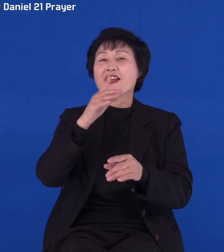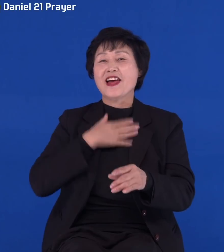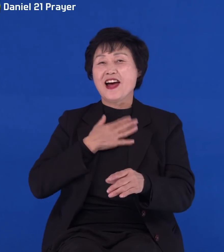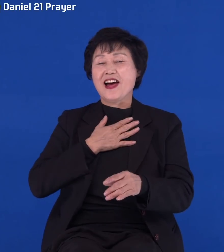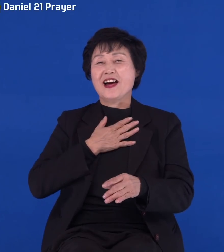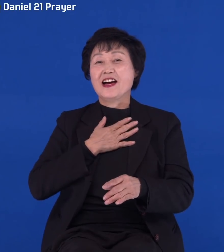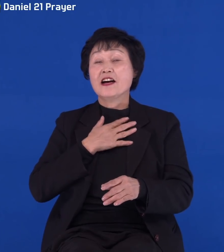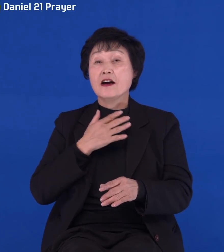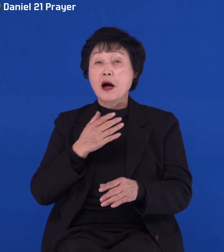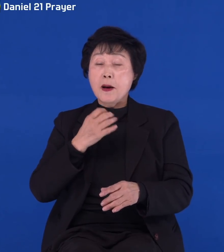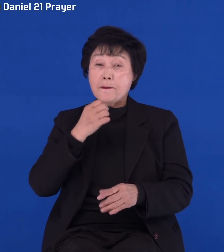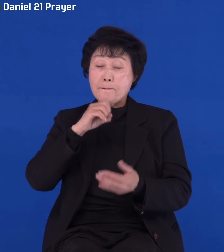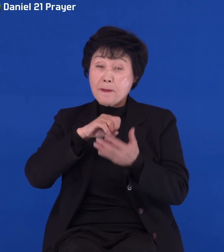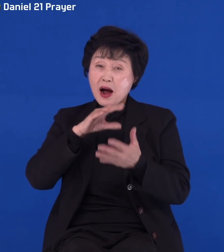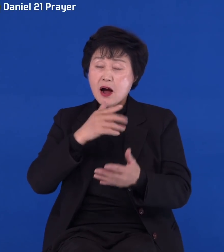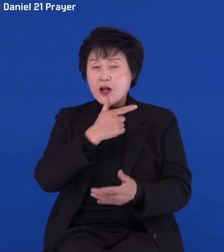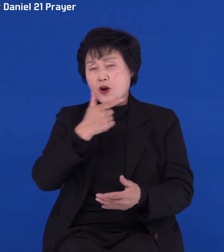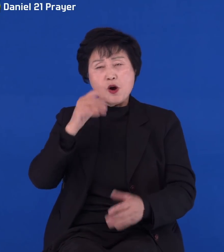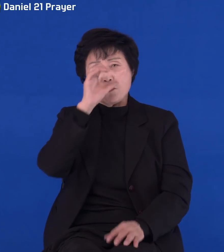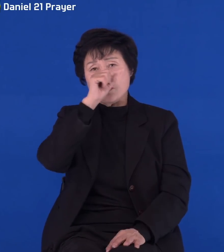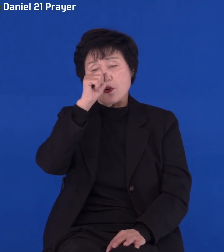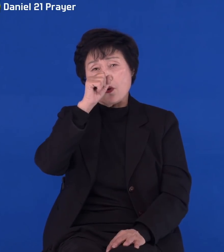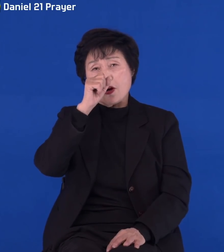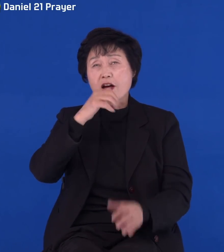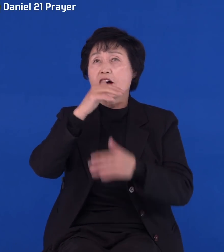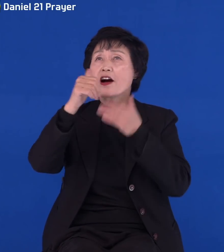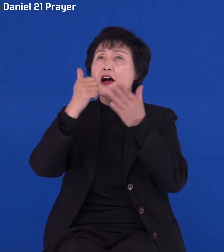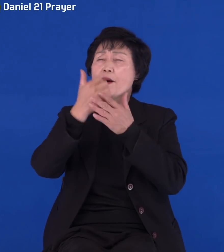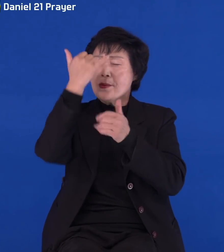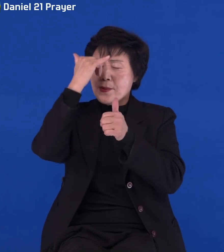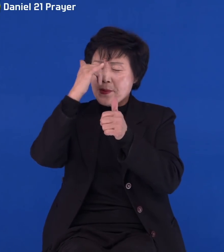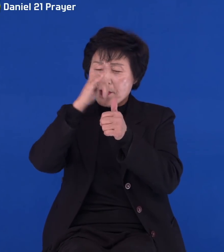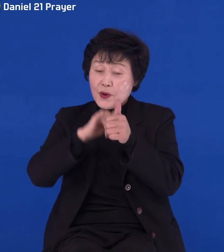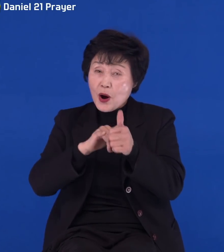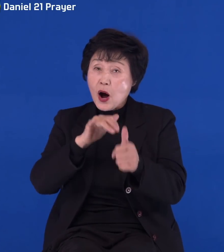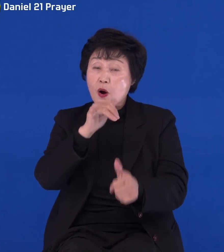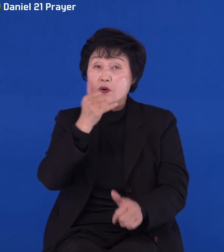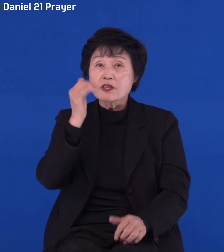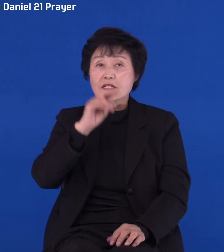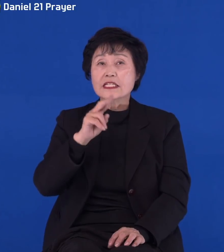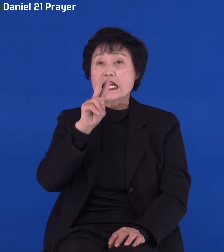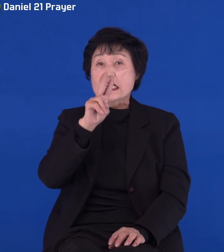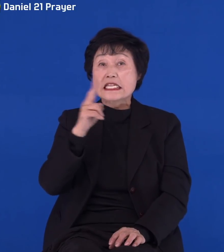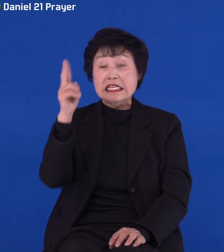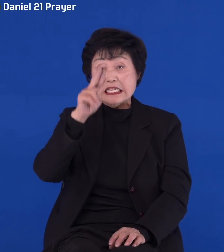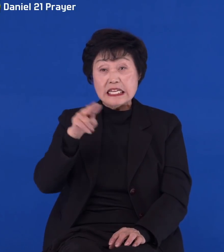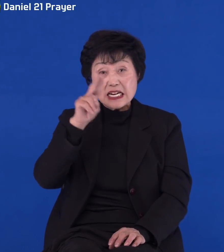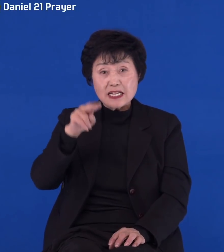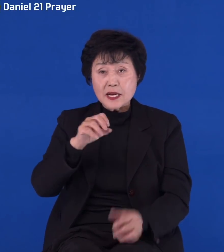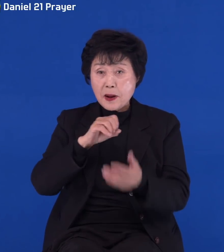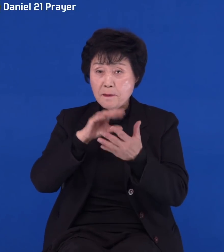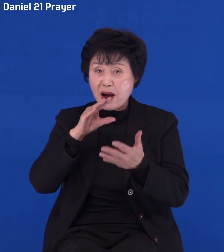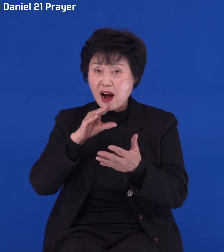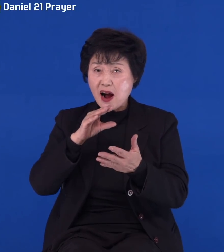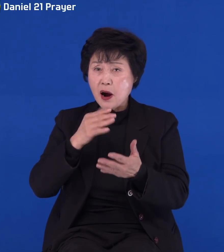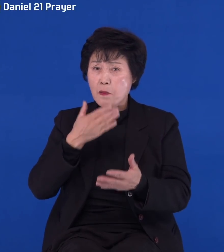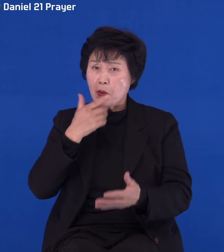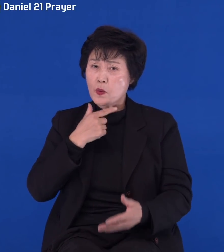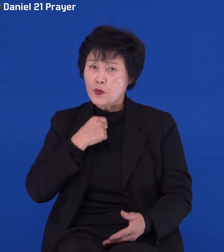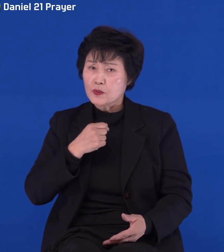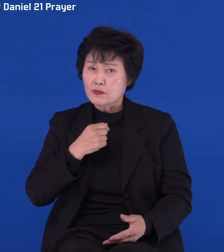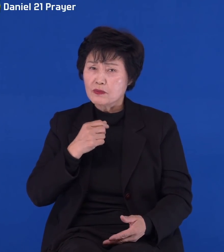빵을 너무 좋아하거든요. 그런데 하나님께 충성했는데 캐나다에서 유명한 콥스 브레드 $2짜리 그 빵을 먹어야 되는데 $2가 없는 거